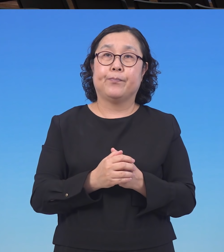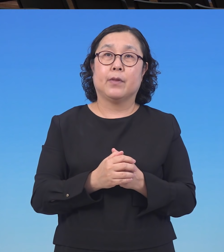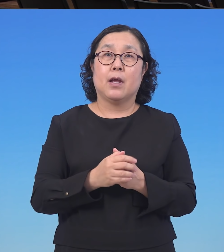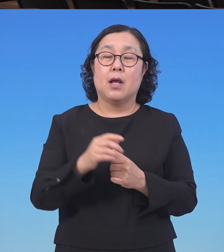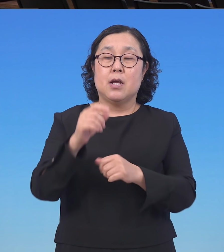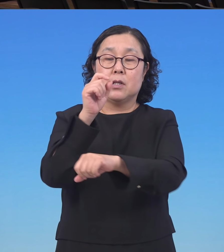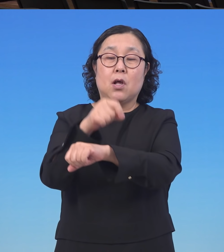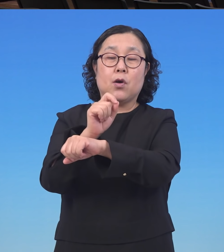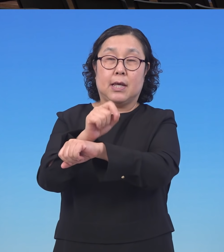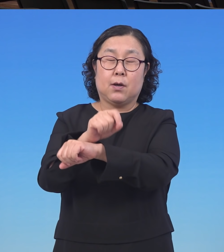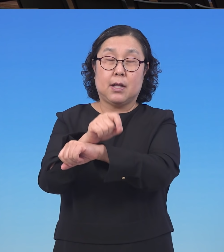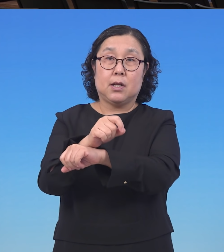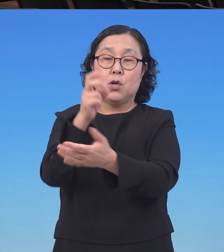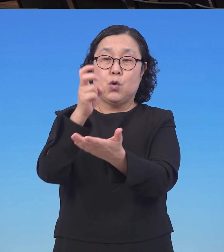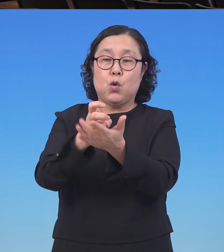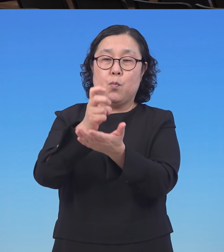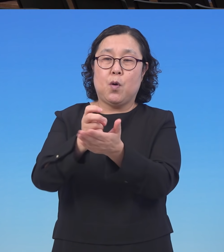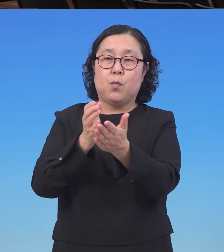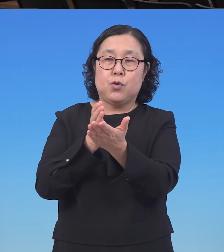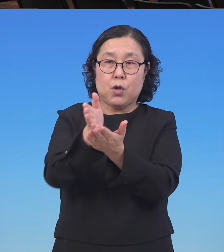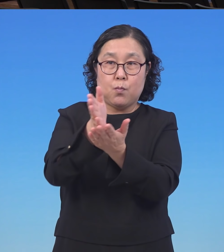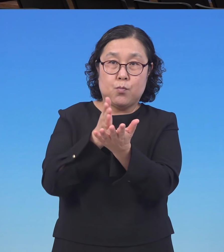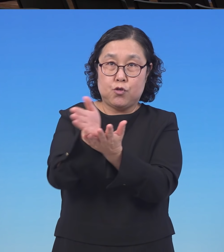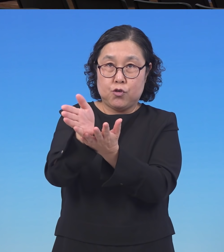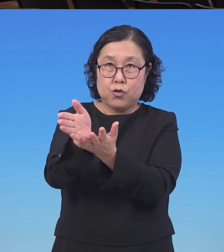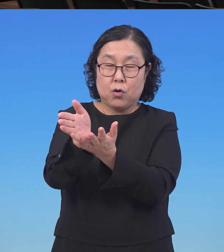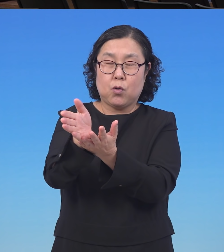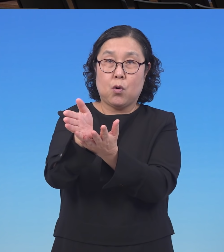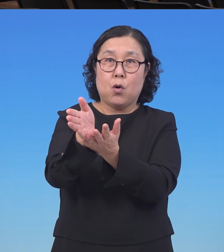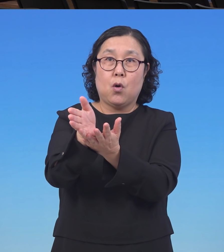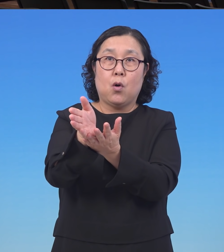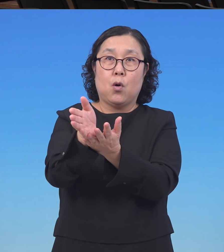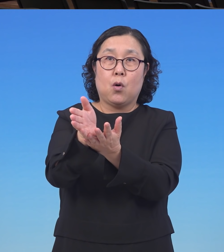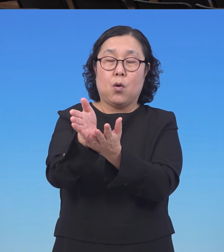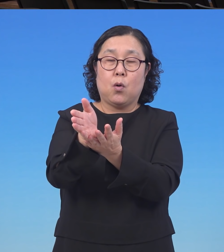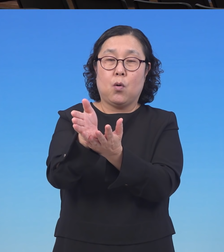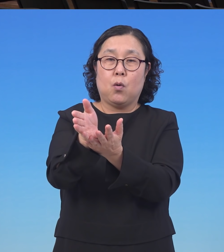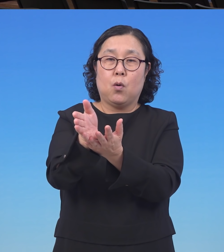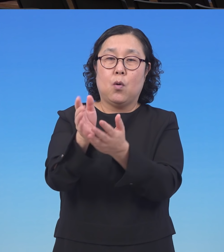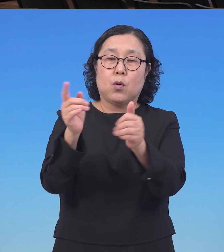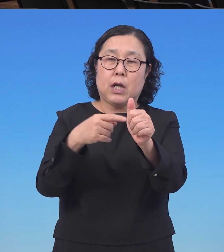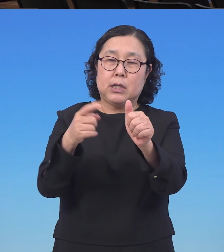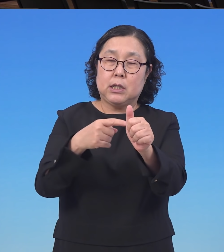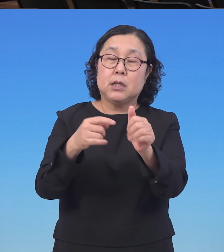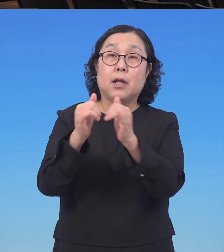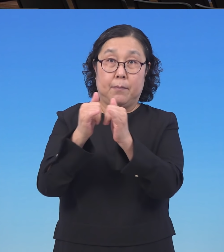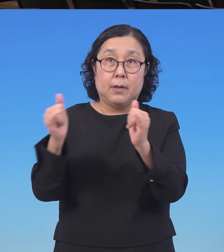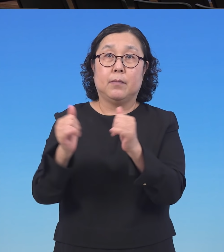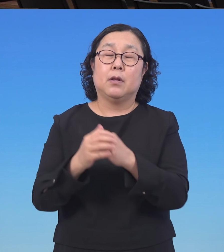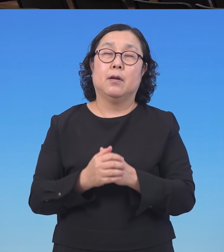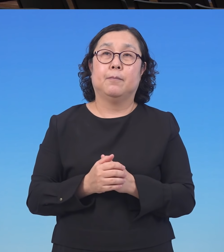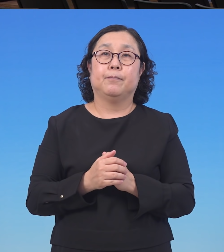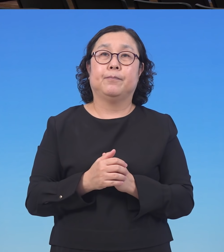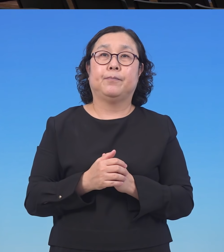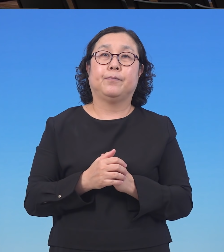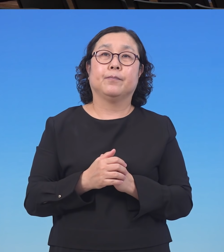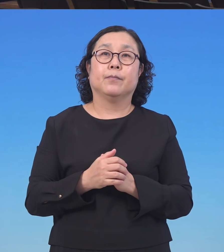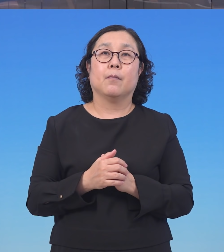의미하느냐, 여기서 말하는 서기관들은 율법을 전문적으로 연구하고 가르치는 율법 전문 학자들을 말합니다.